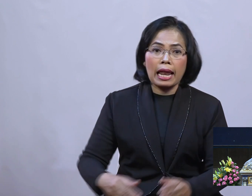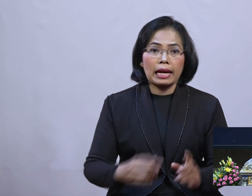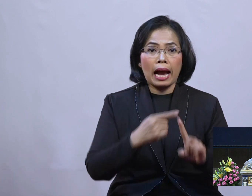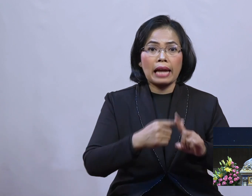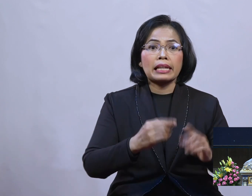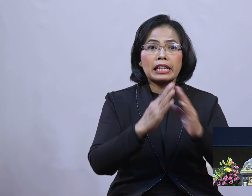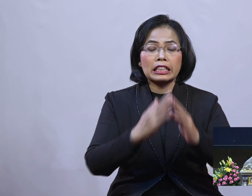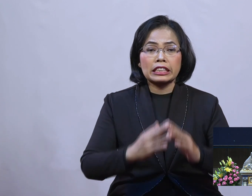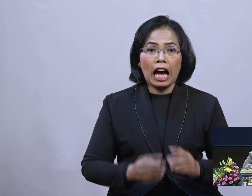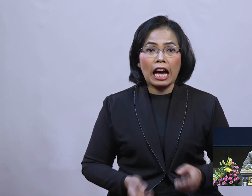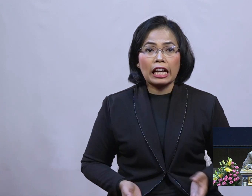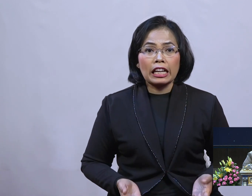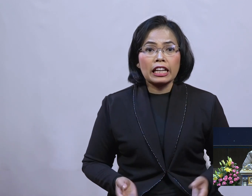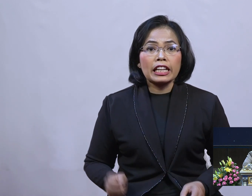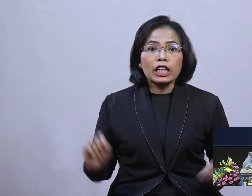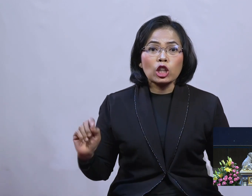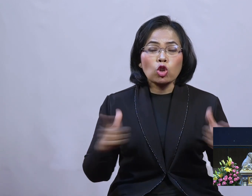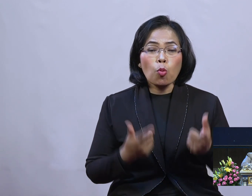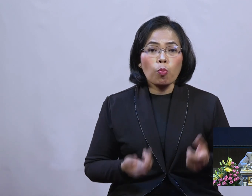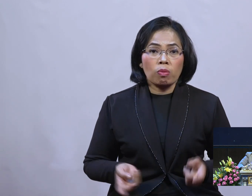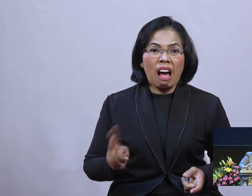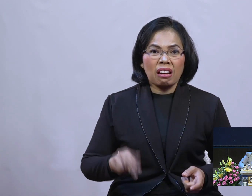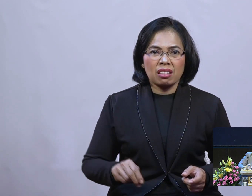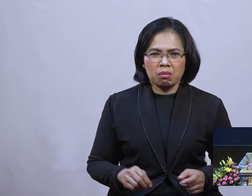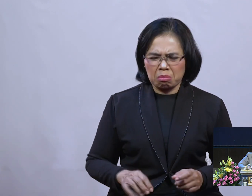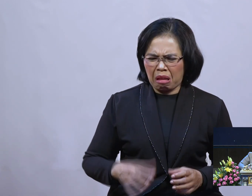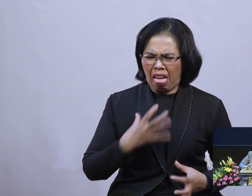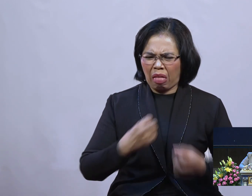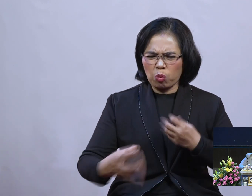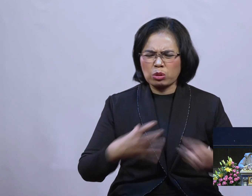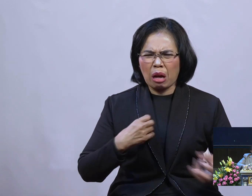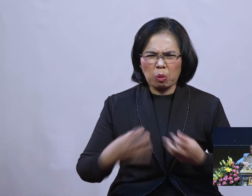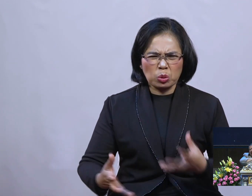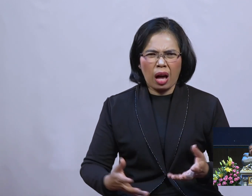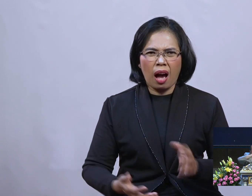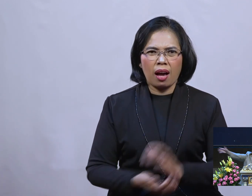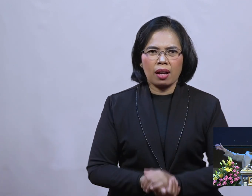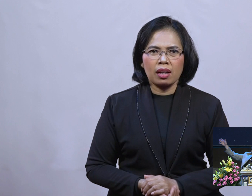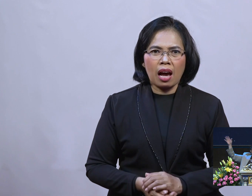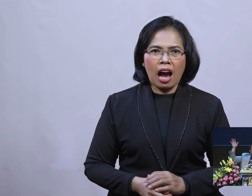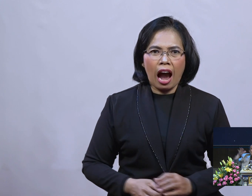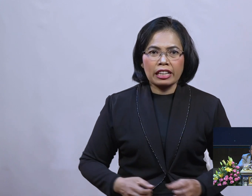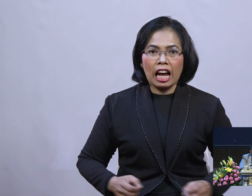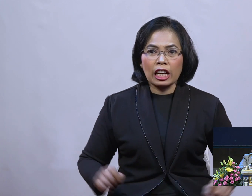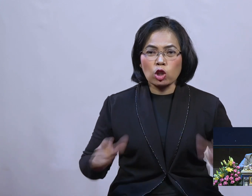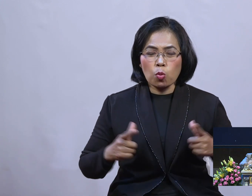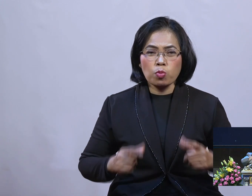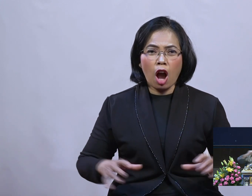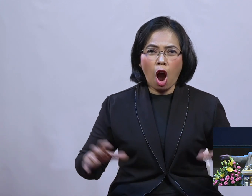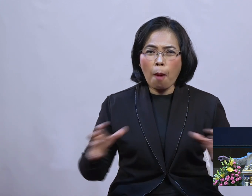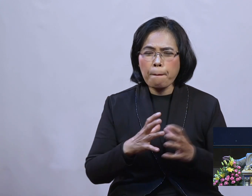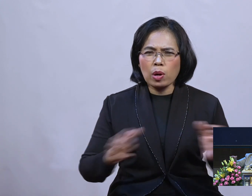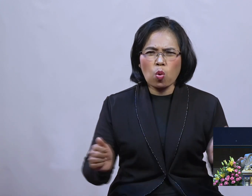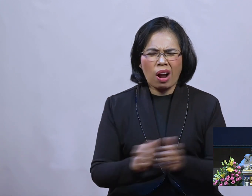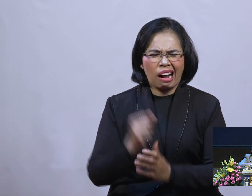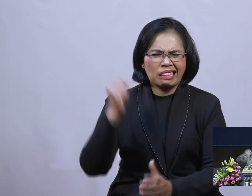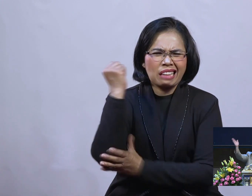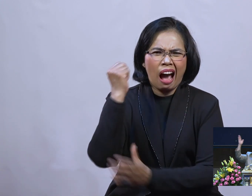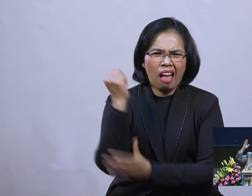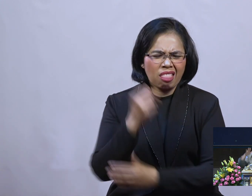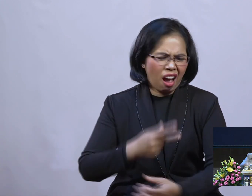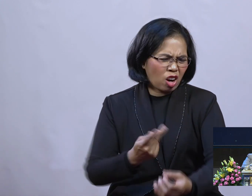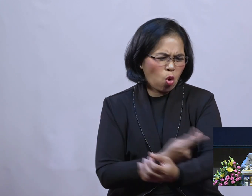Hidup Kembali dengan dosa tidak sedikit orang yang kecewa kepahitan luka hati akhirnya hidupnya penuh dengan kejahatan hidup dengan